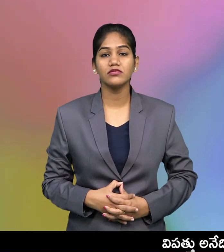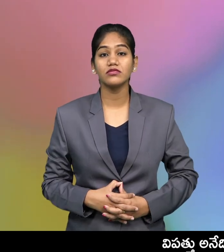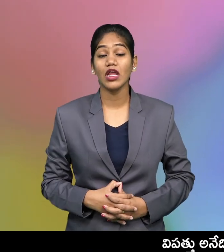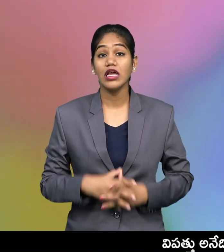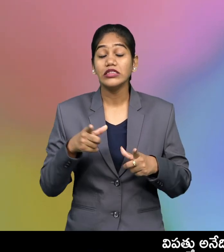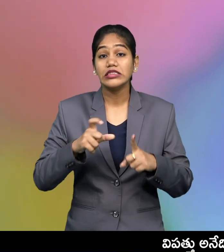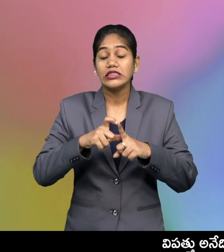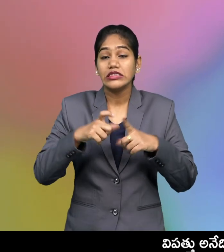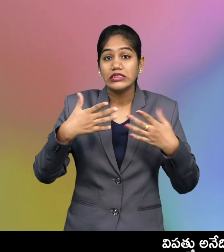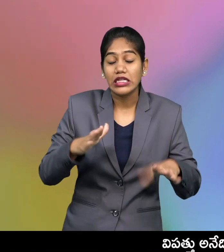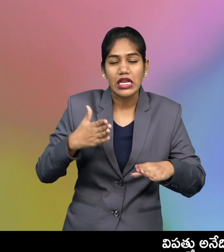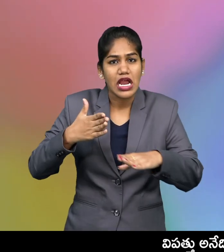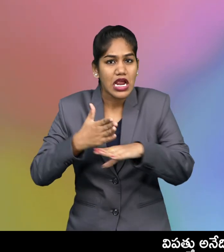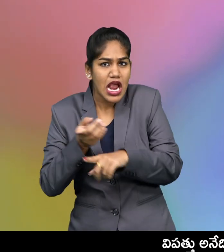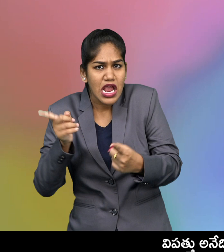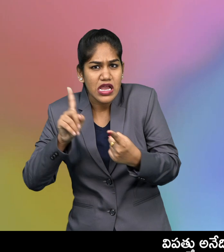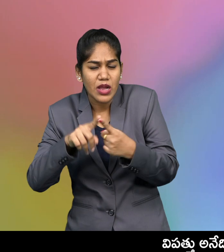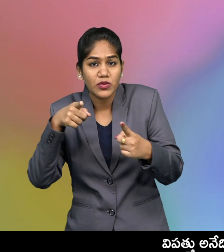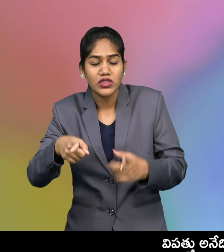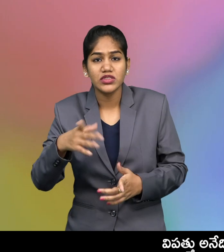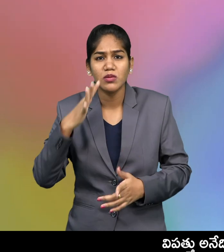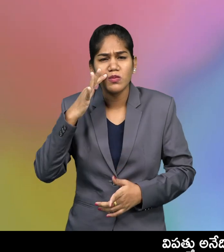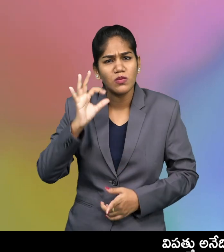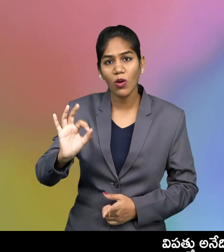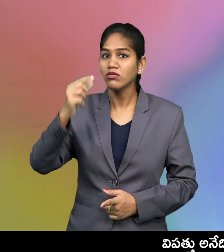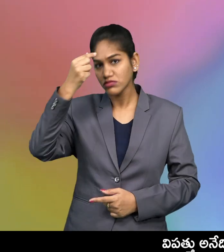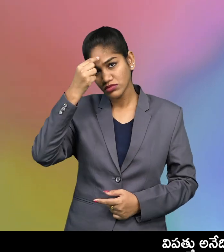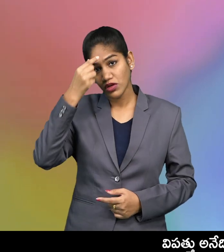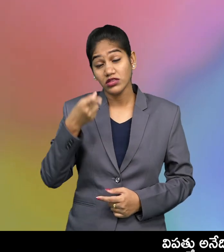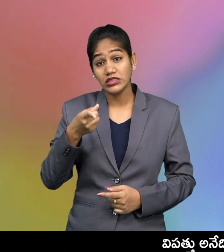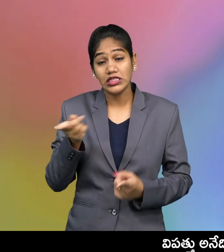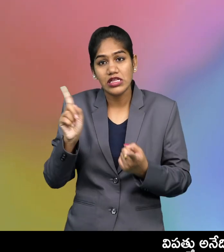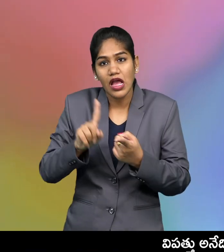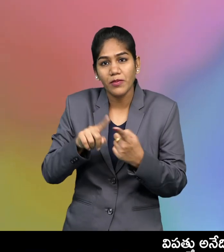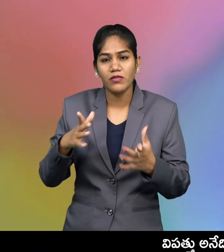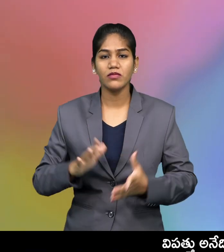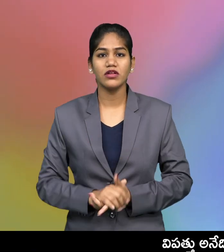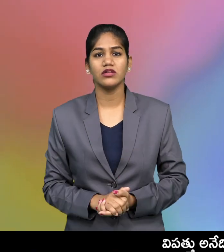విపత్తు అనేది ఒక కాలంలో సంభవించే తీవ్రమైన సమస్య.